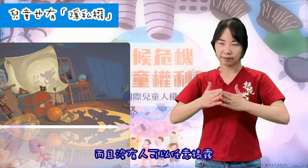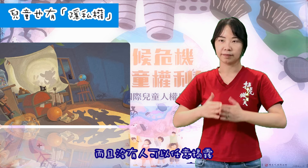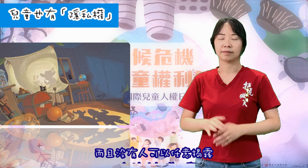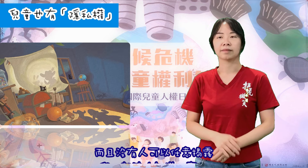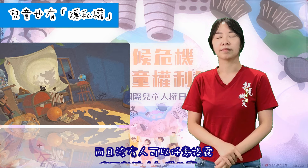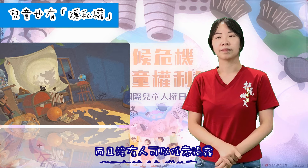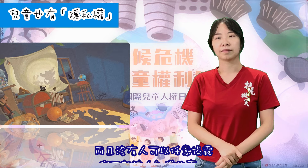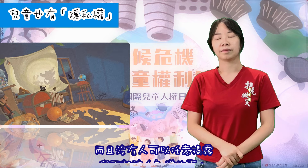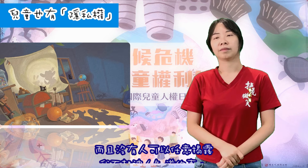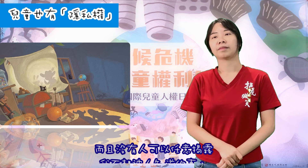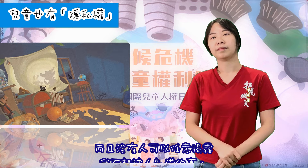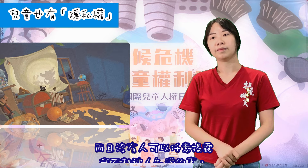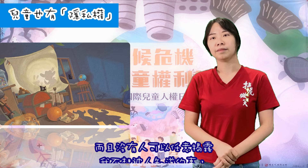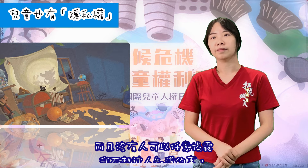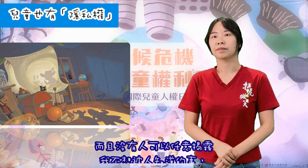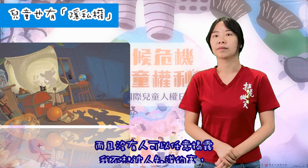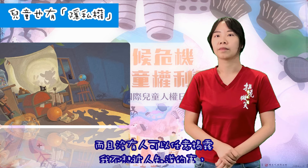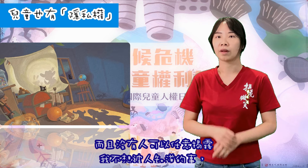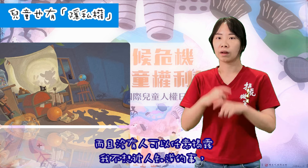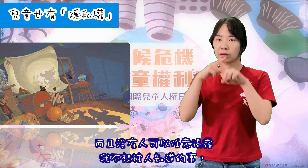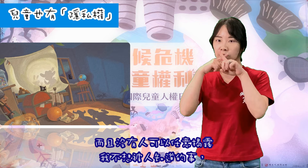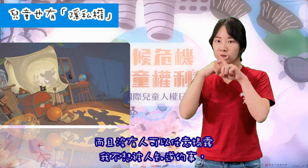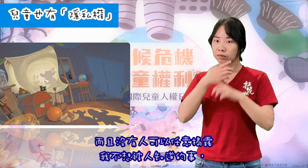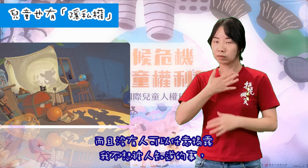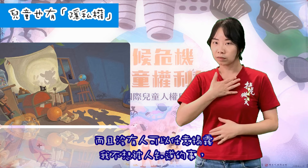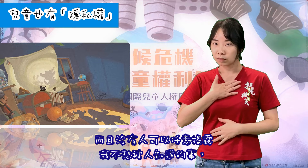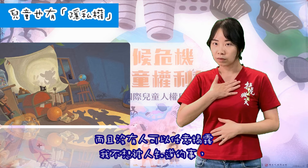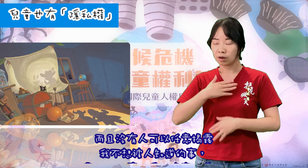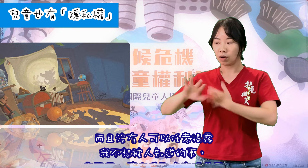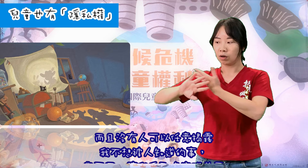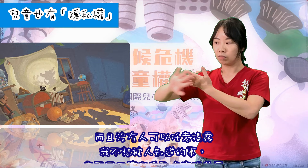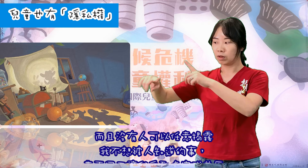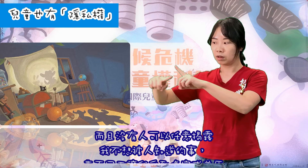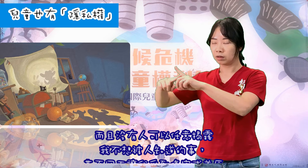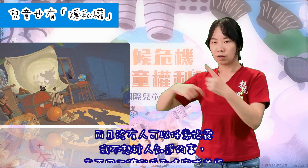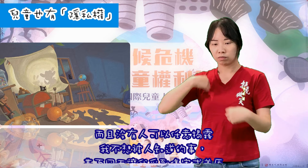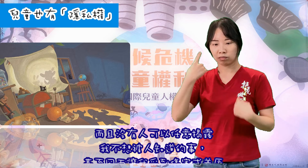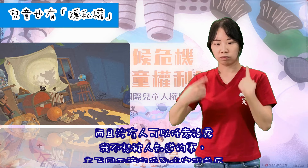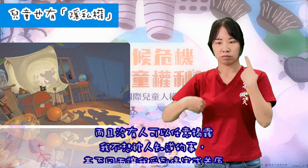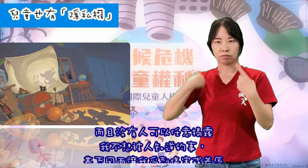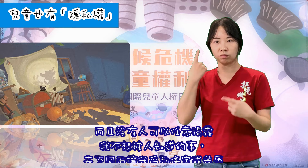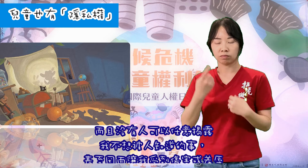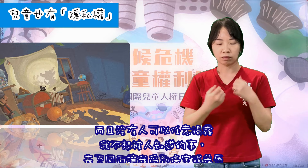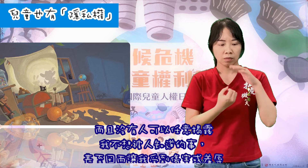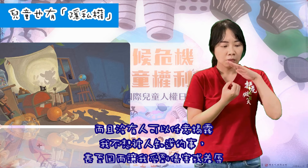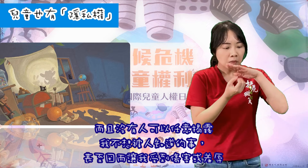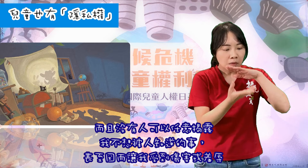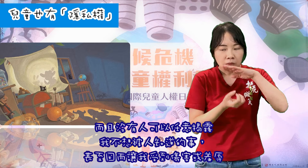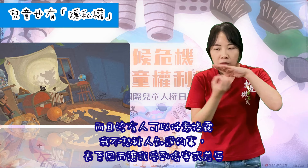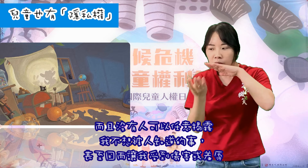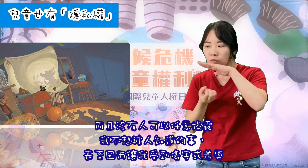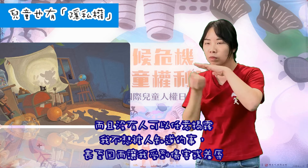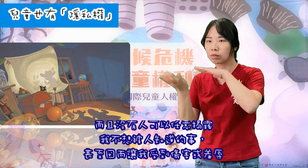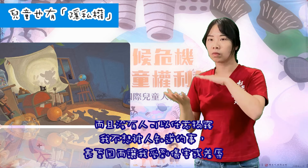而且没有人可以任意揭露我不想被人知道的事，甚至因